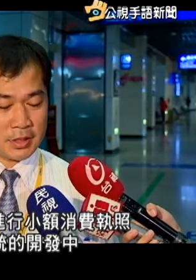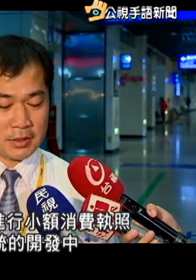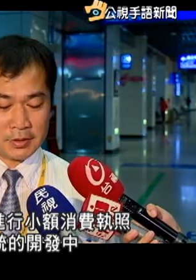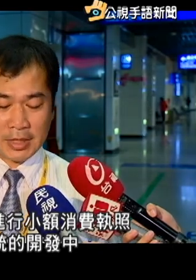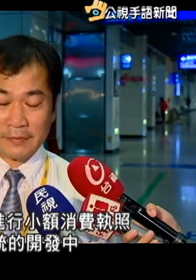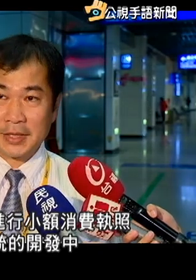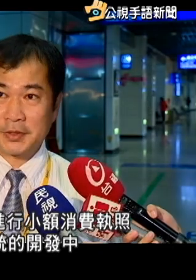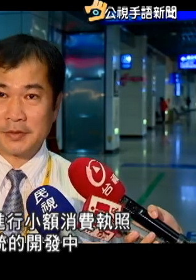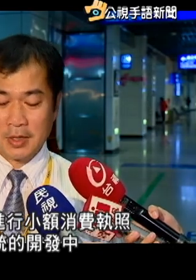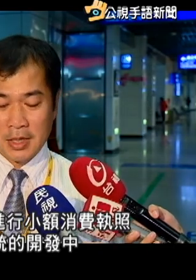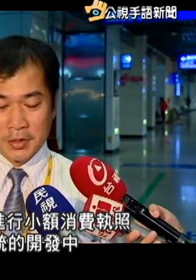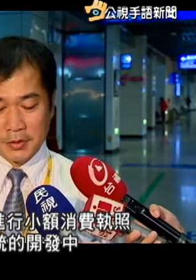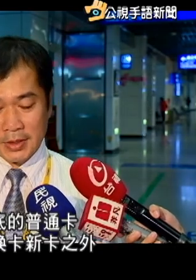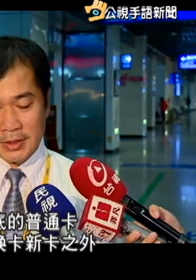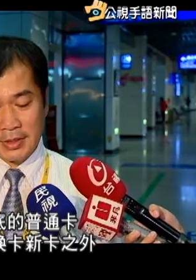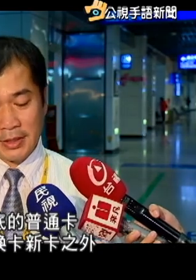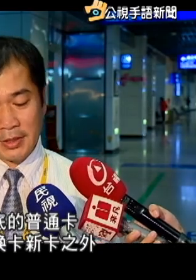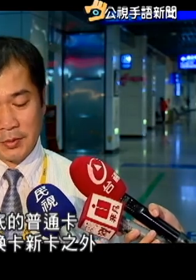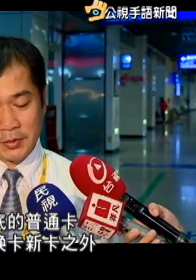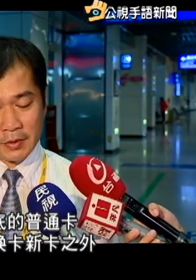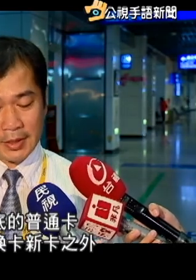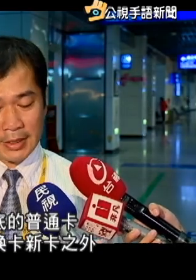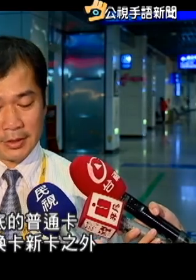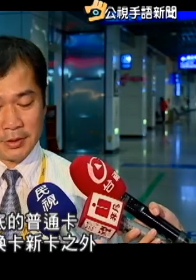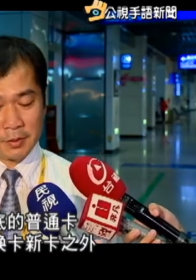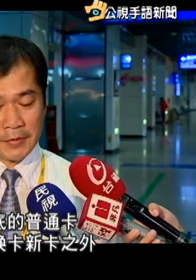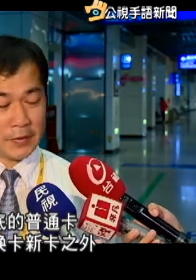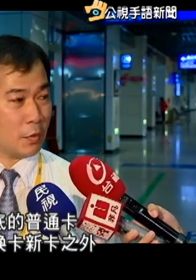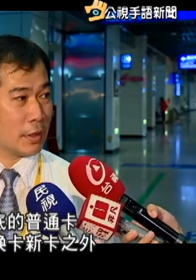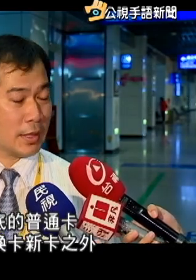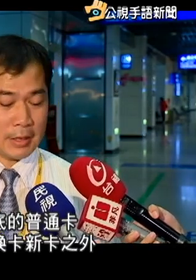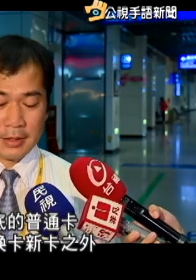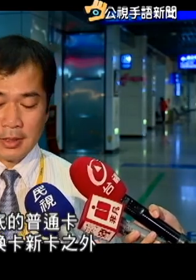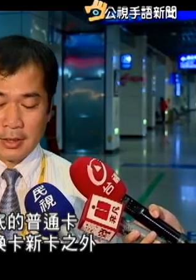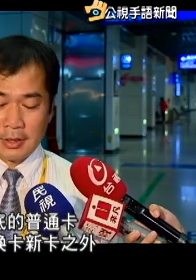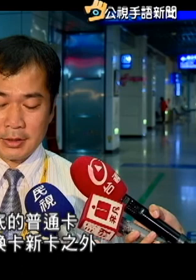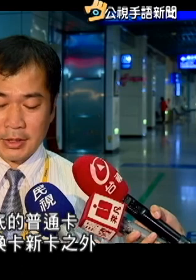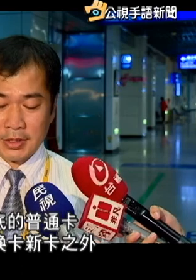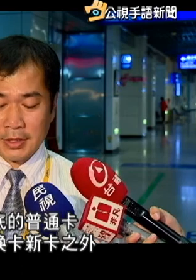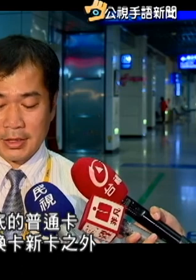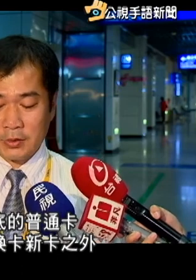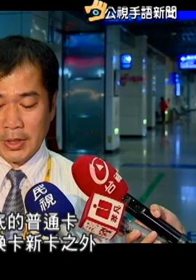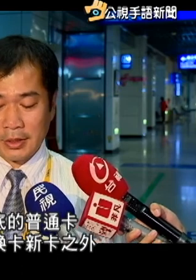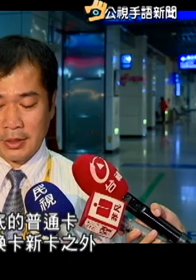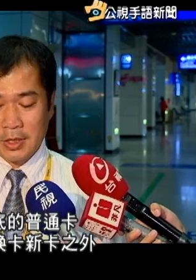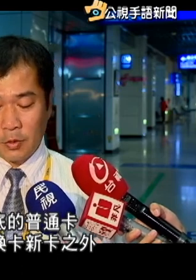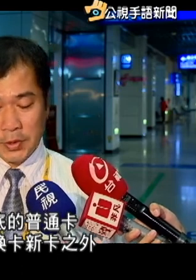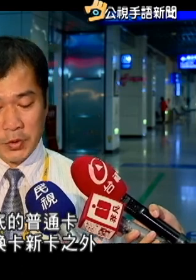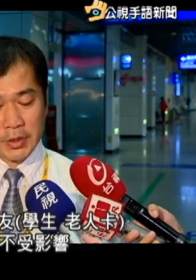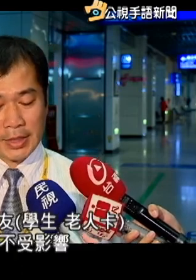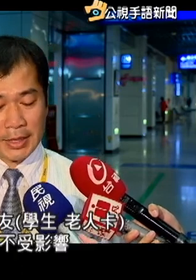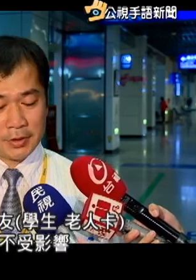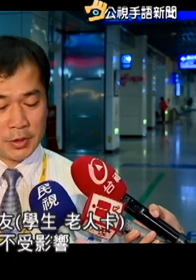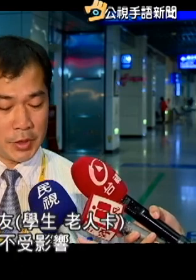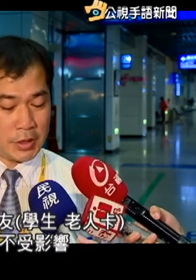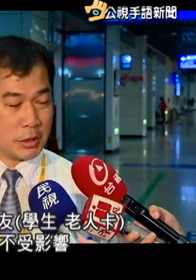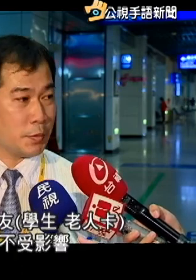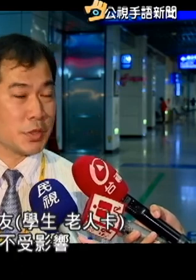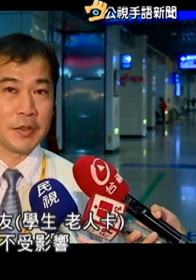统的开发中，除了在年底的普通卡提供免费换卡，这个新卡之外啊，我们其余的卡友权益皆不受影